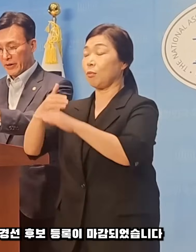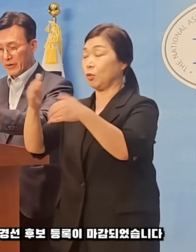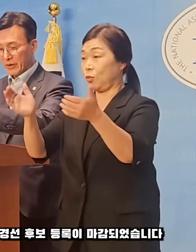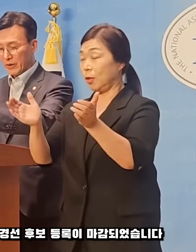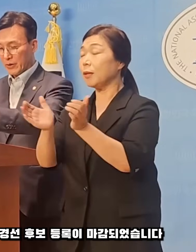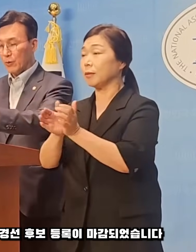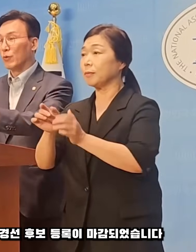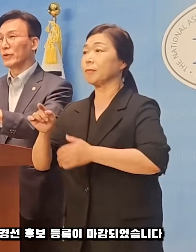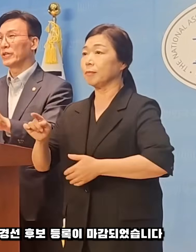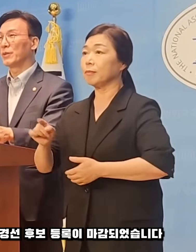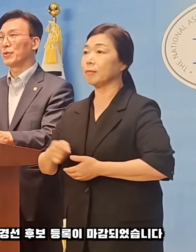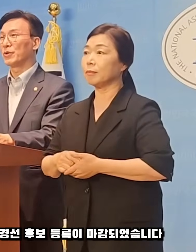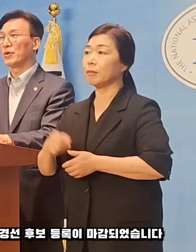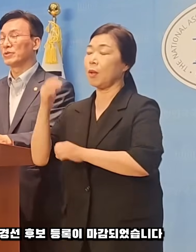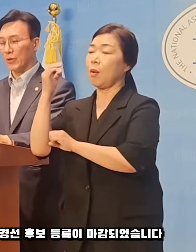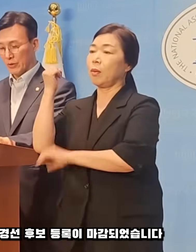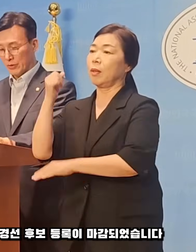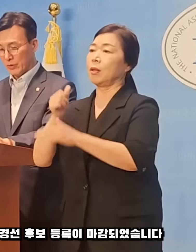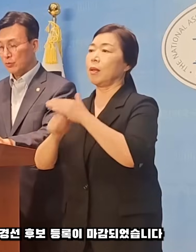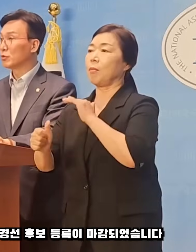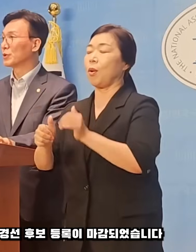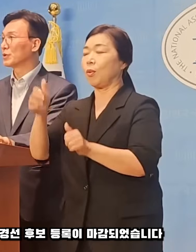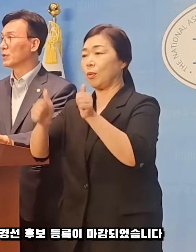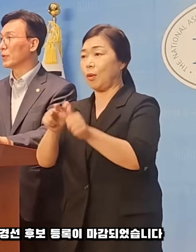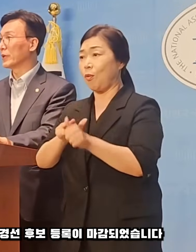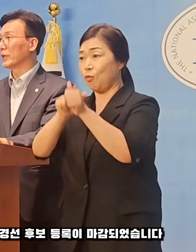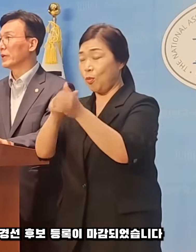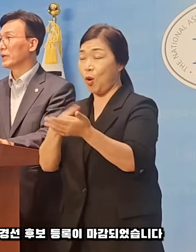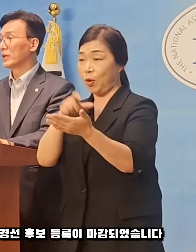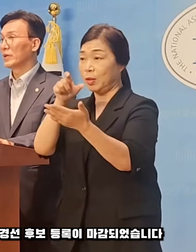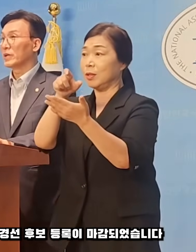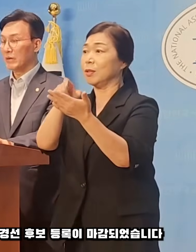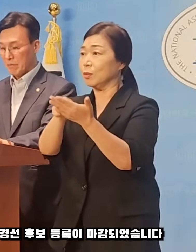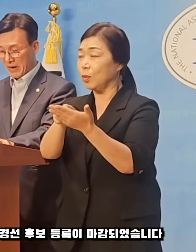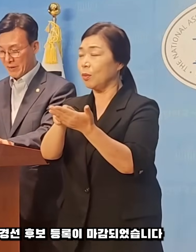민주당의 원내대표 경선 후보 등록이